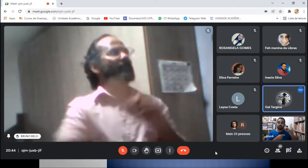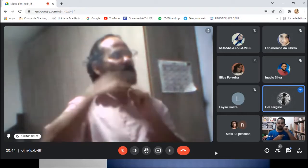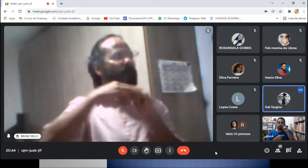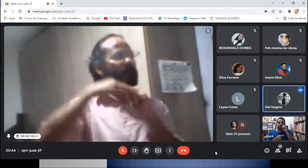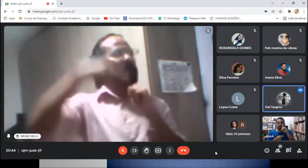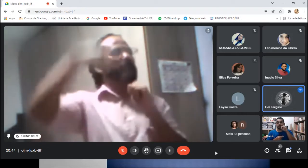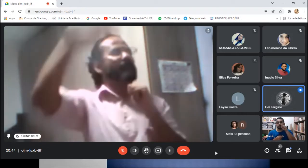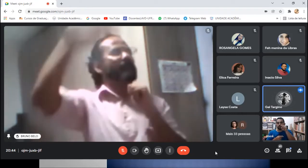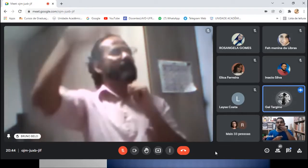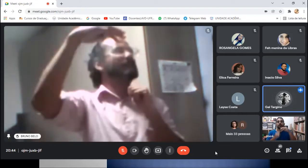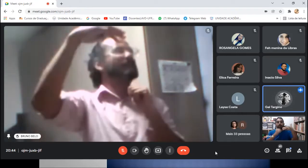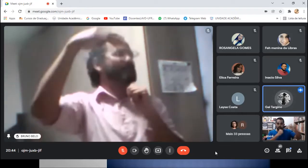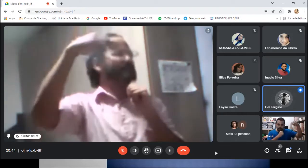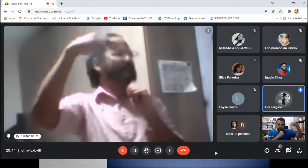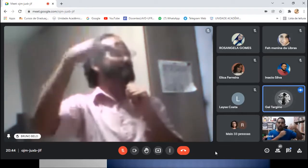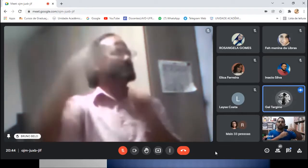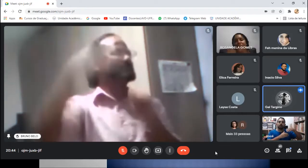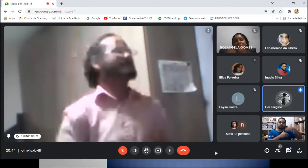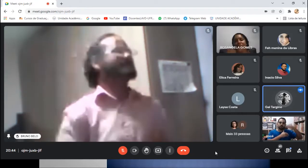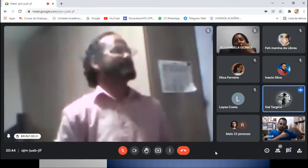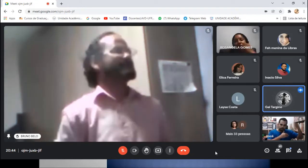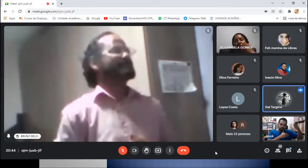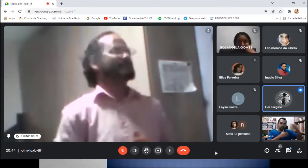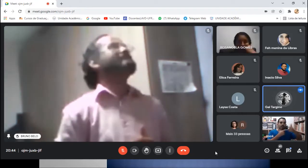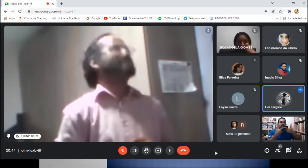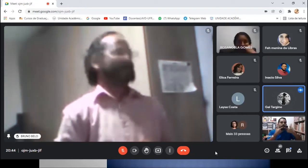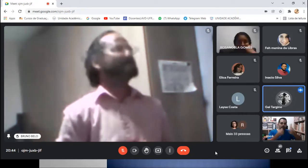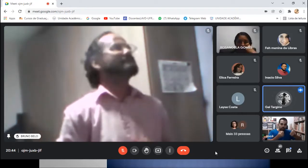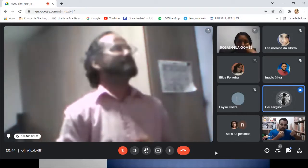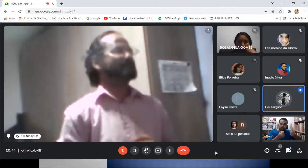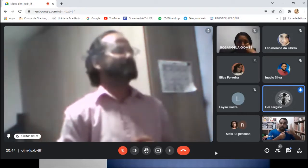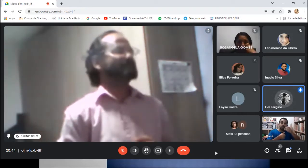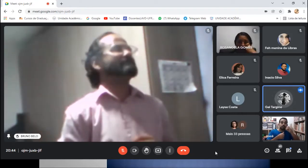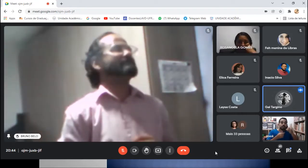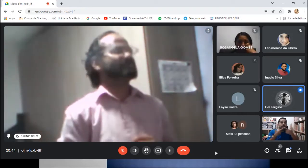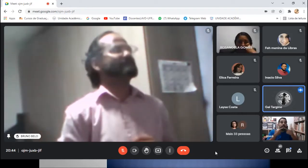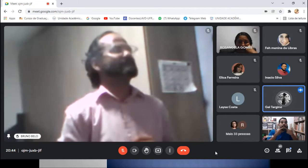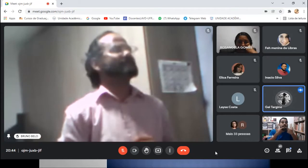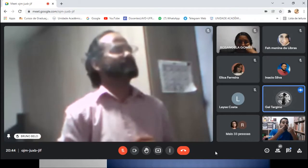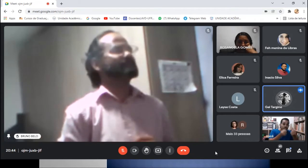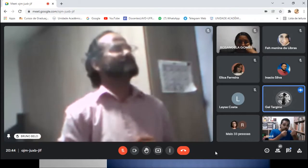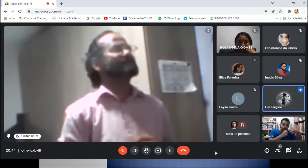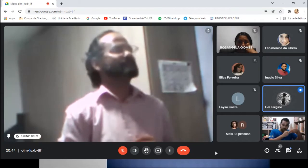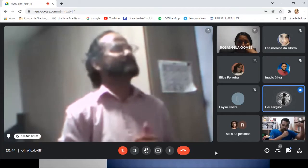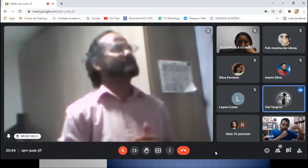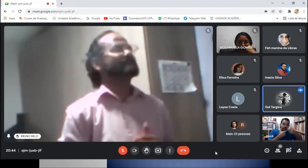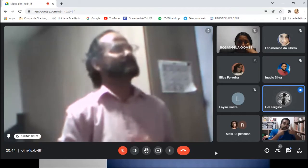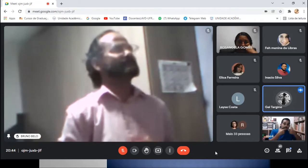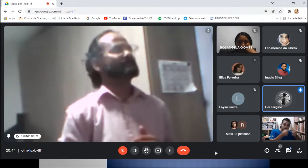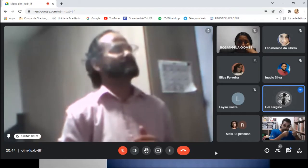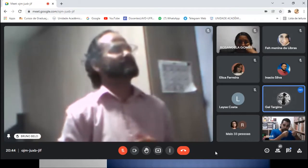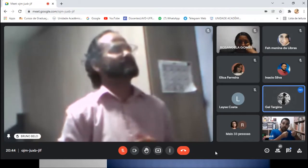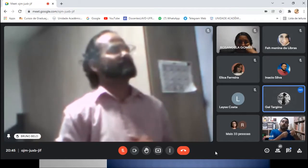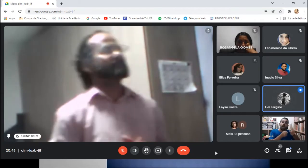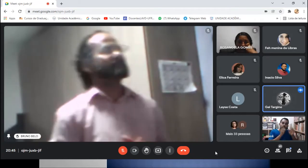E vai aprendendo cada vez mais, buscando se desenvolver, fazer um mestrado na área de linguística.